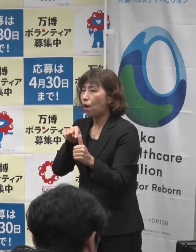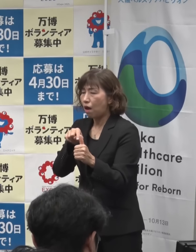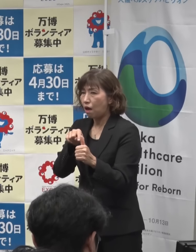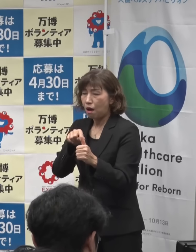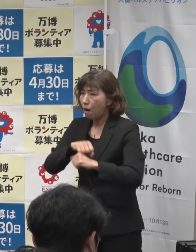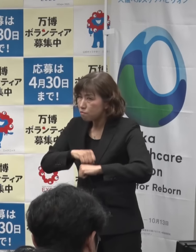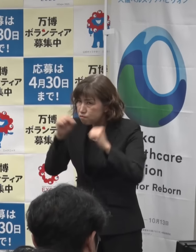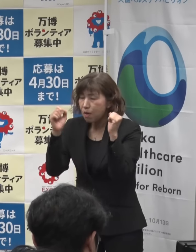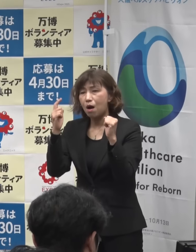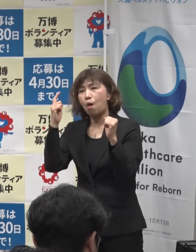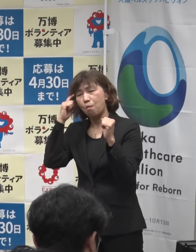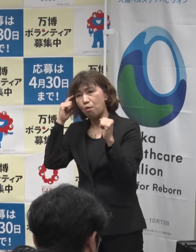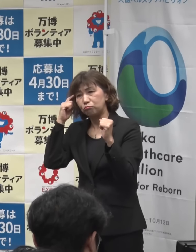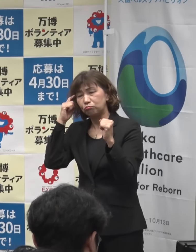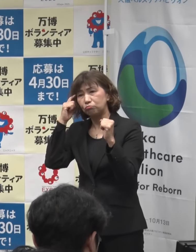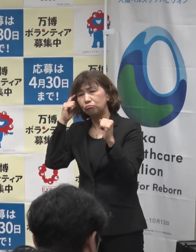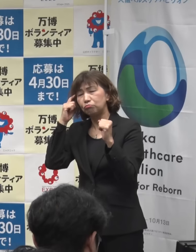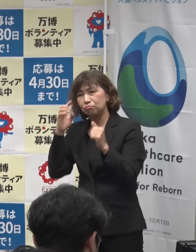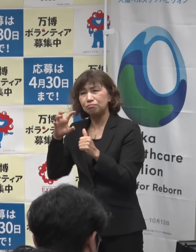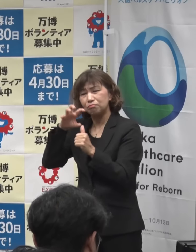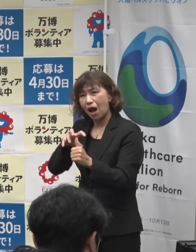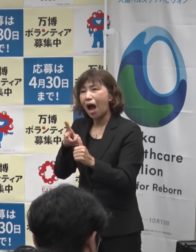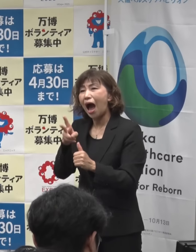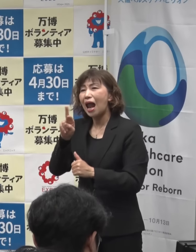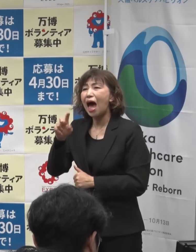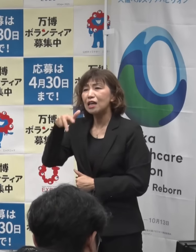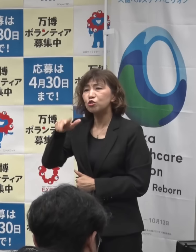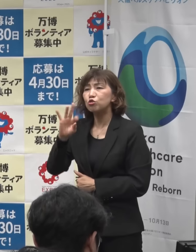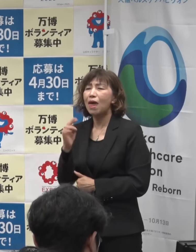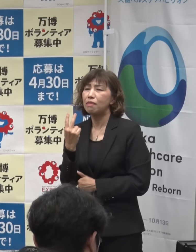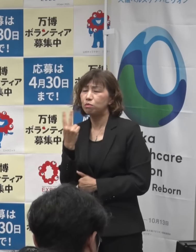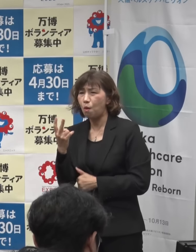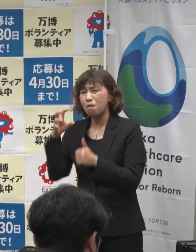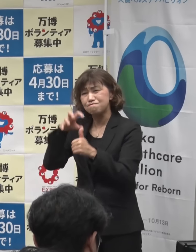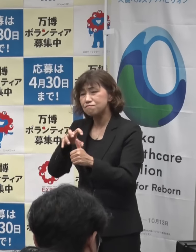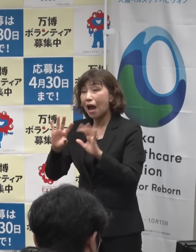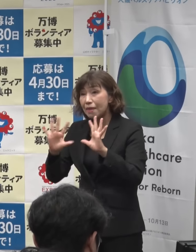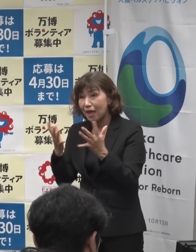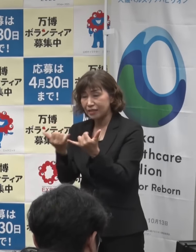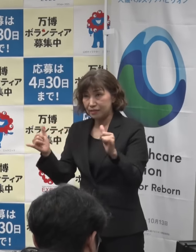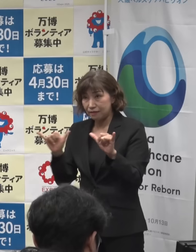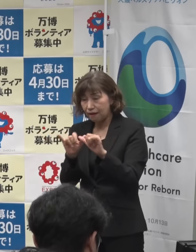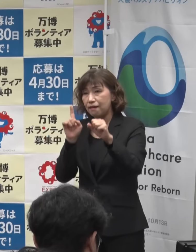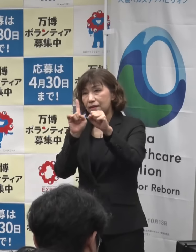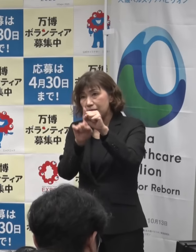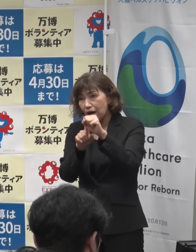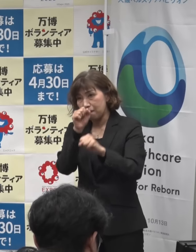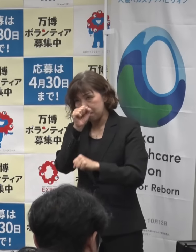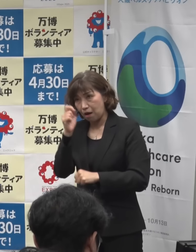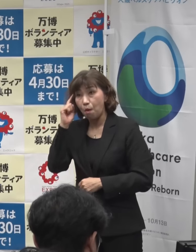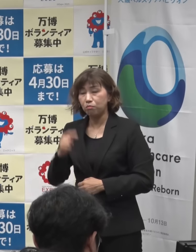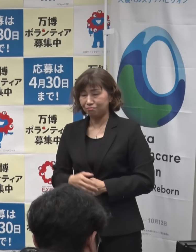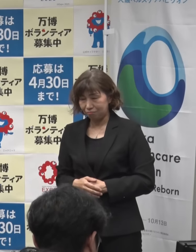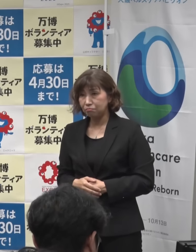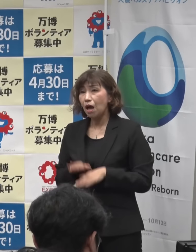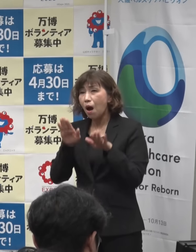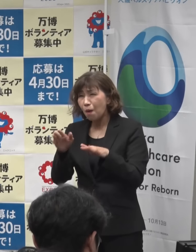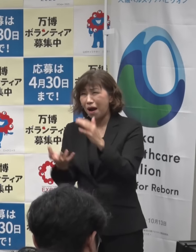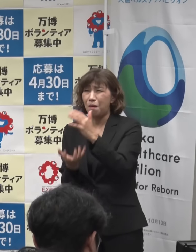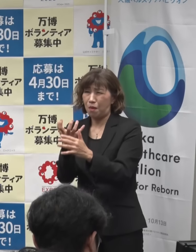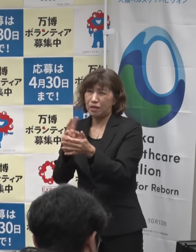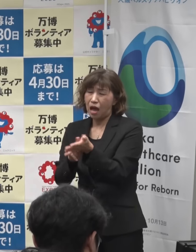そういったハラスメントのない社会というのを目指していくべきだというふうに思っています。まあ、今回この病院機構におい